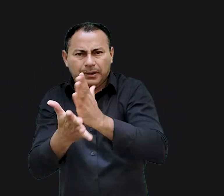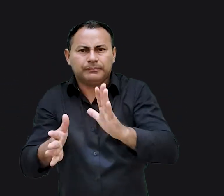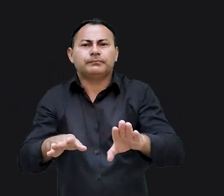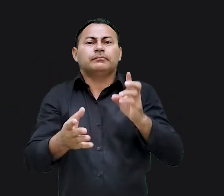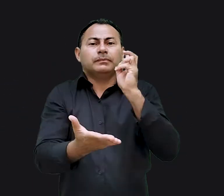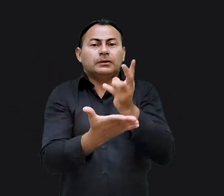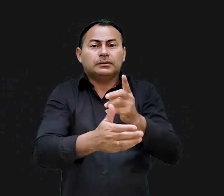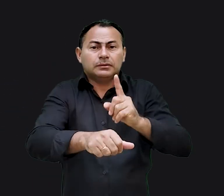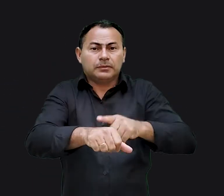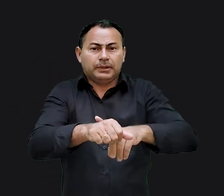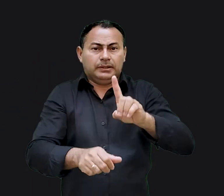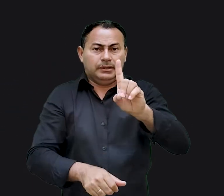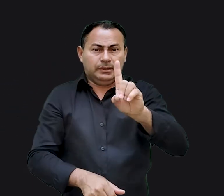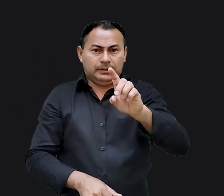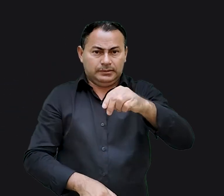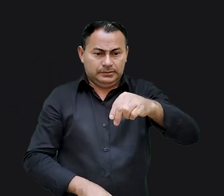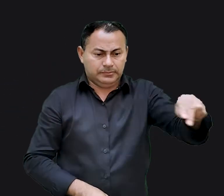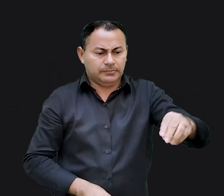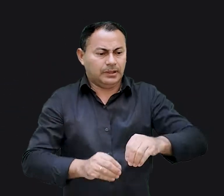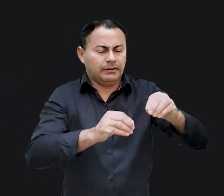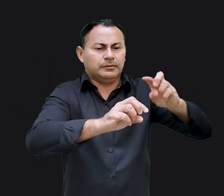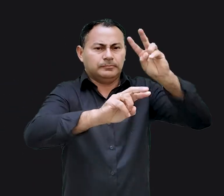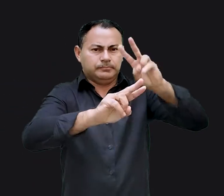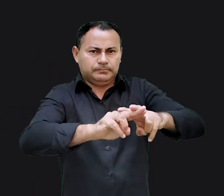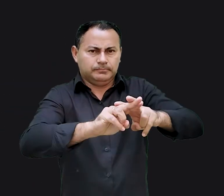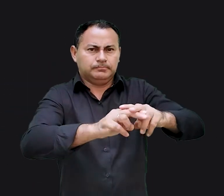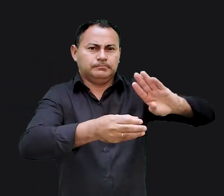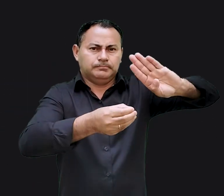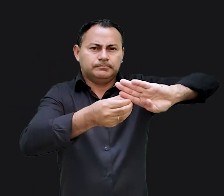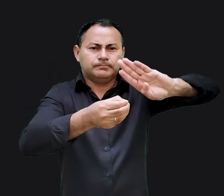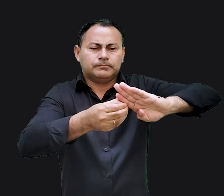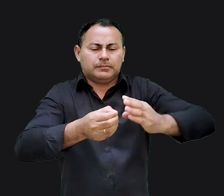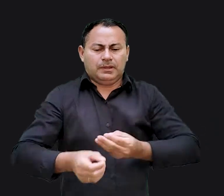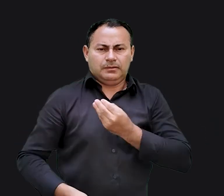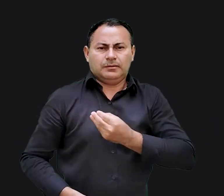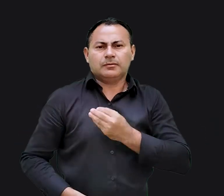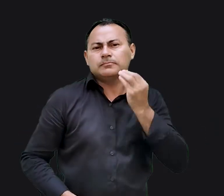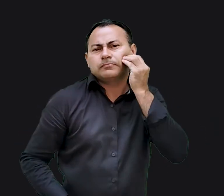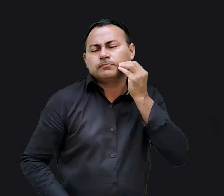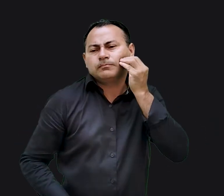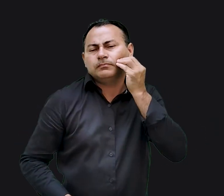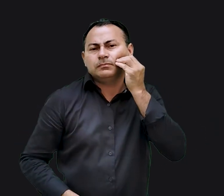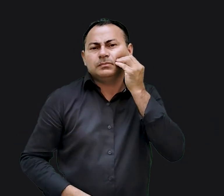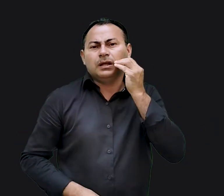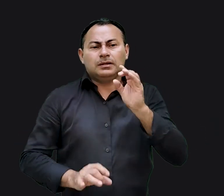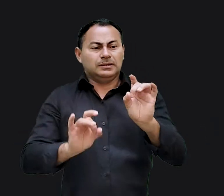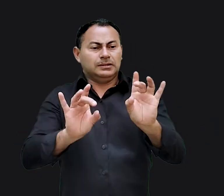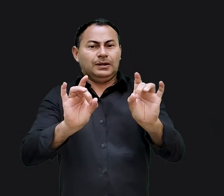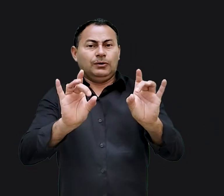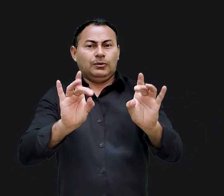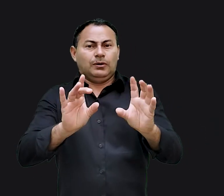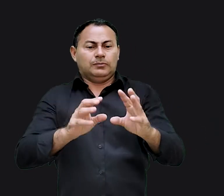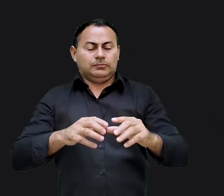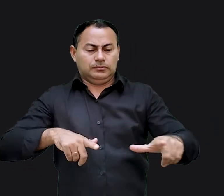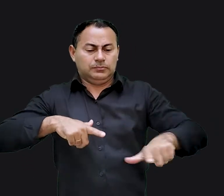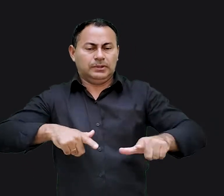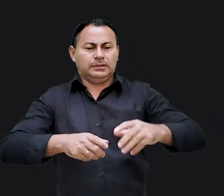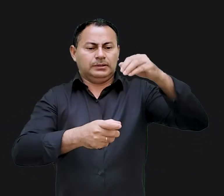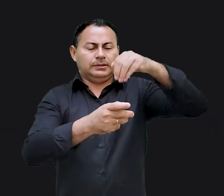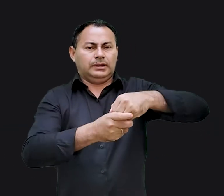mesmo tempo, temos Daniel, que foi levado cativo para a Babilônia, vivendo uma experiência e um ministério extraordinário